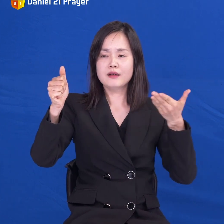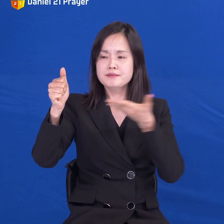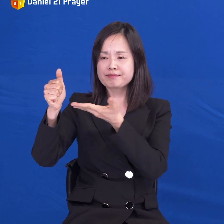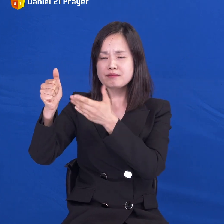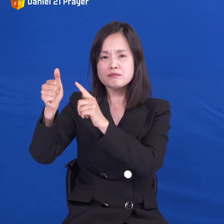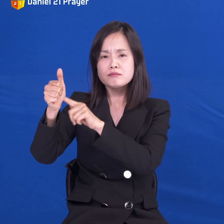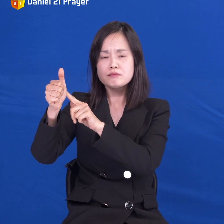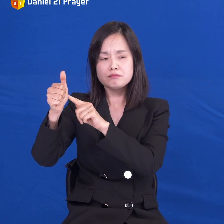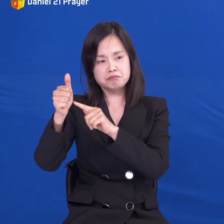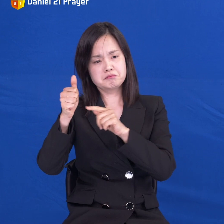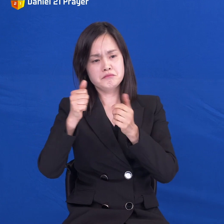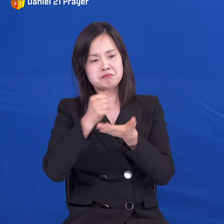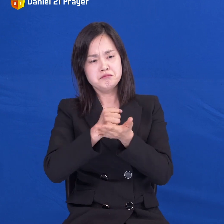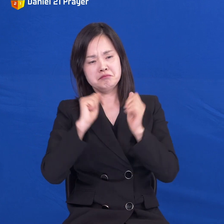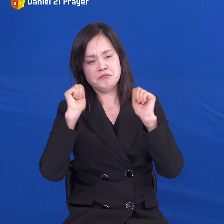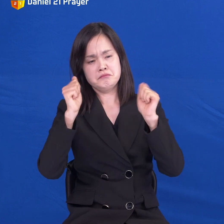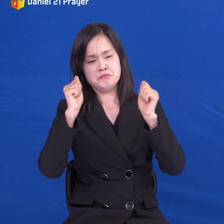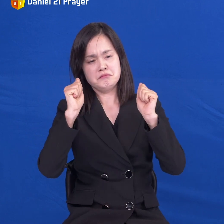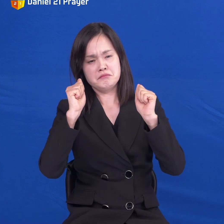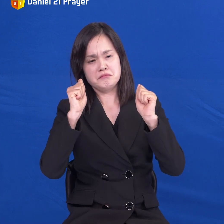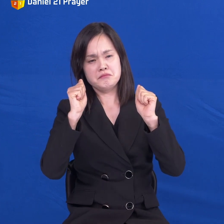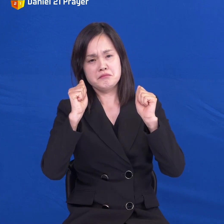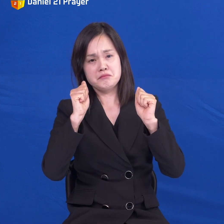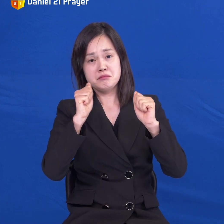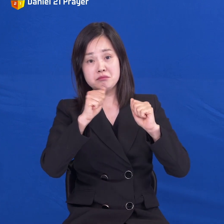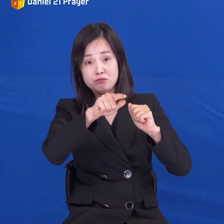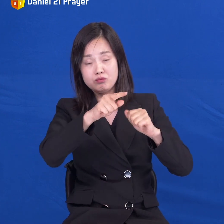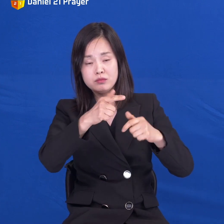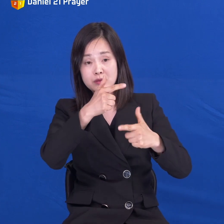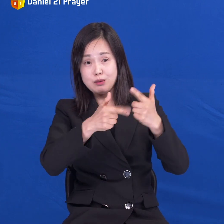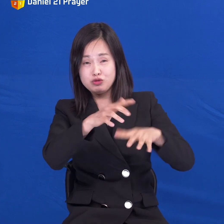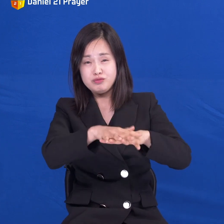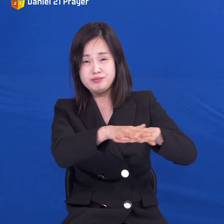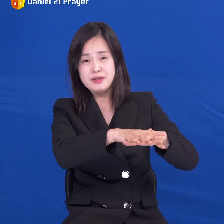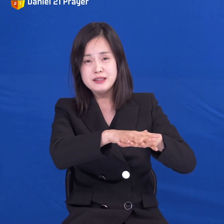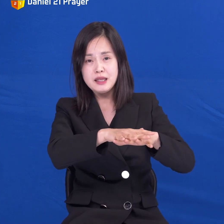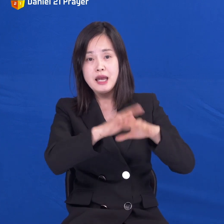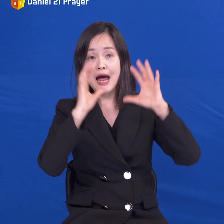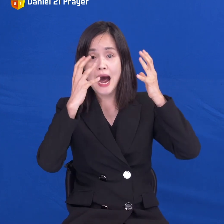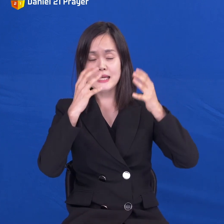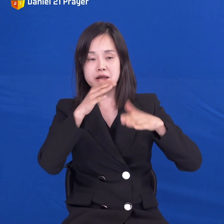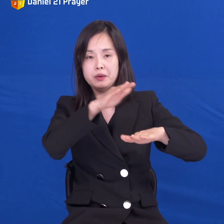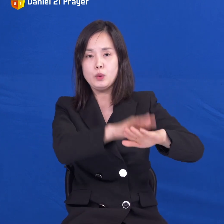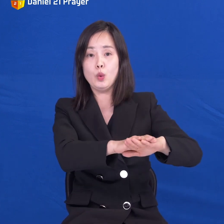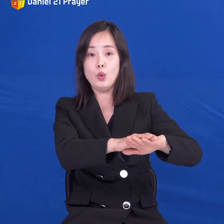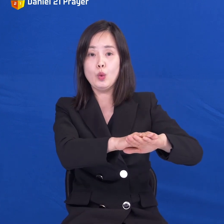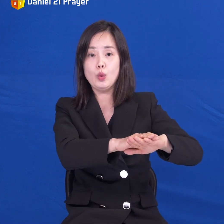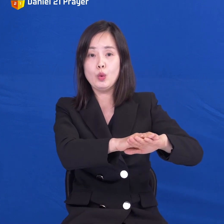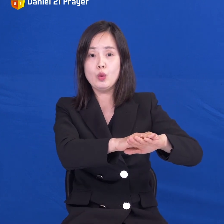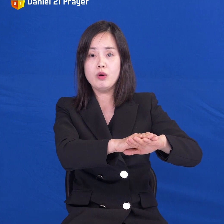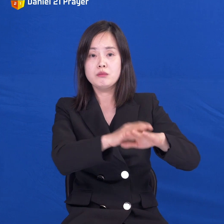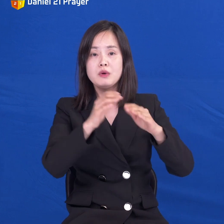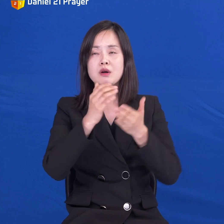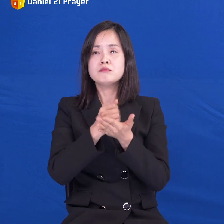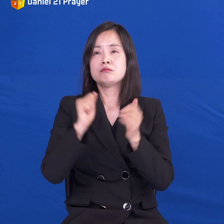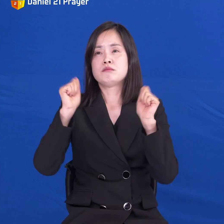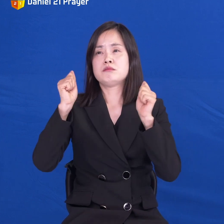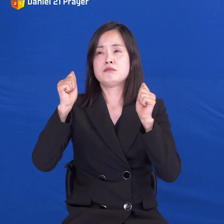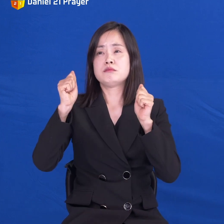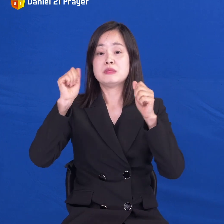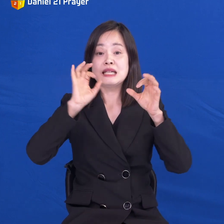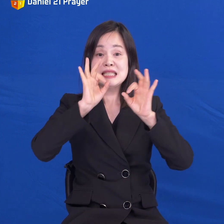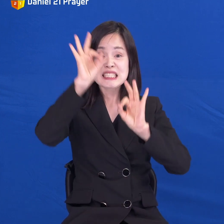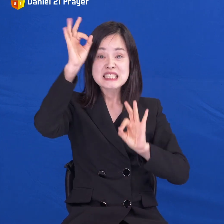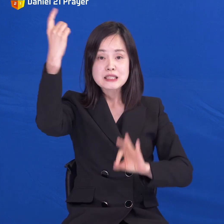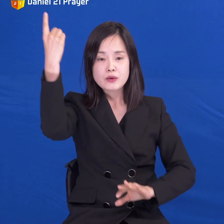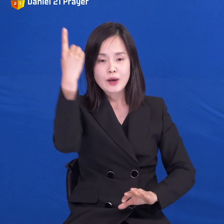떠나는 것입니다. 그러면 당산나무 위에 앉아있는 그 신이 내려와서 이 아이를 치료한다는